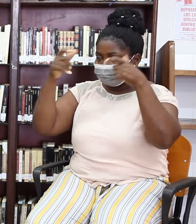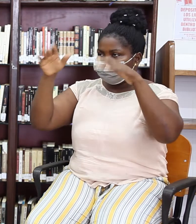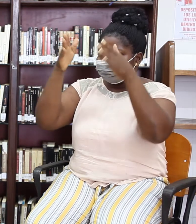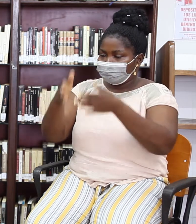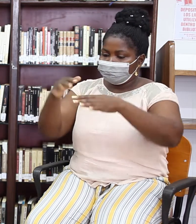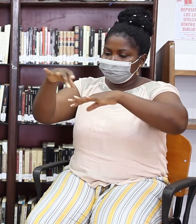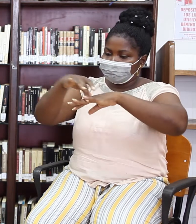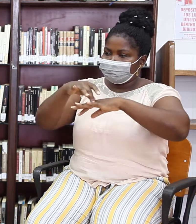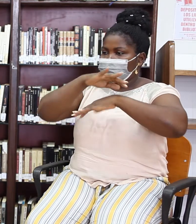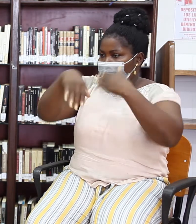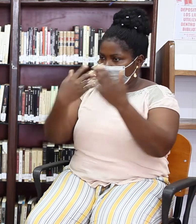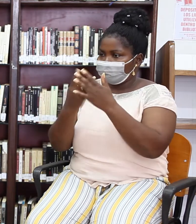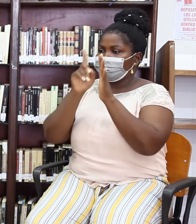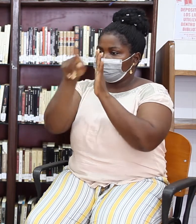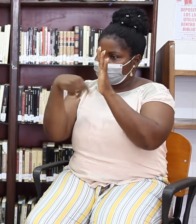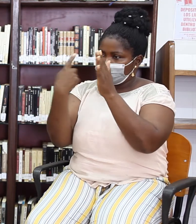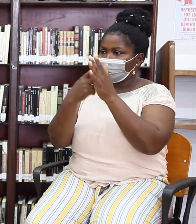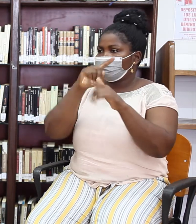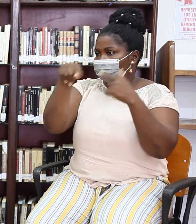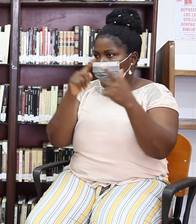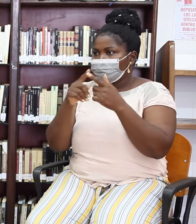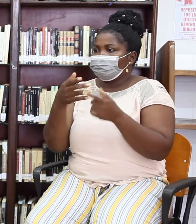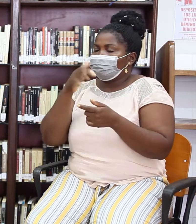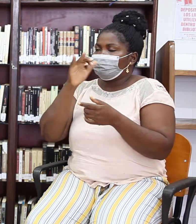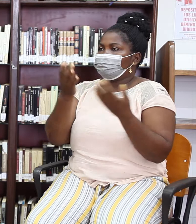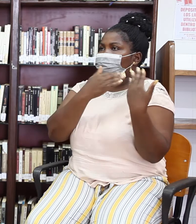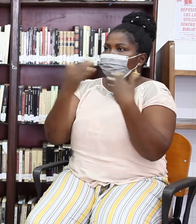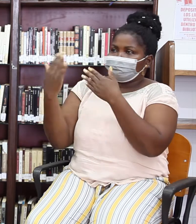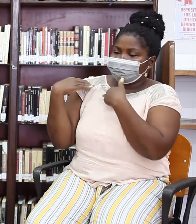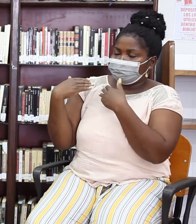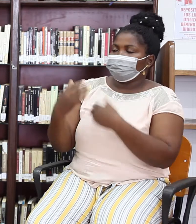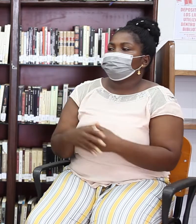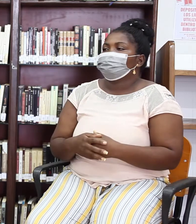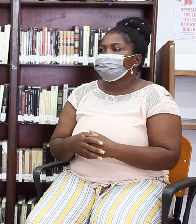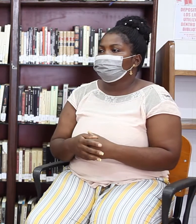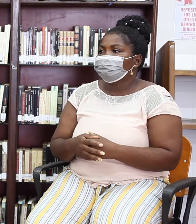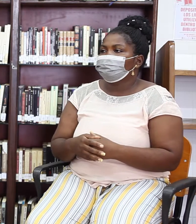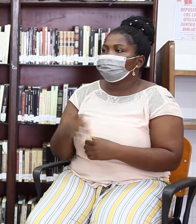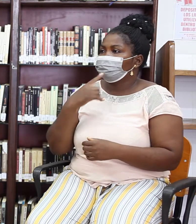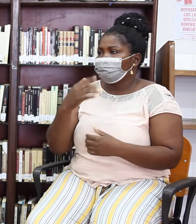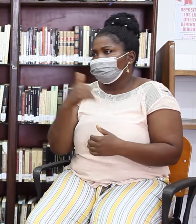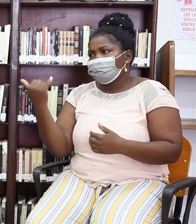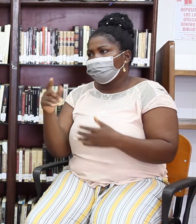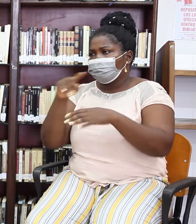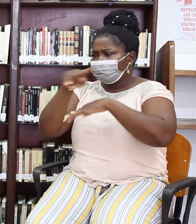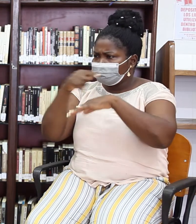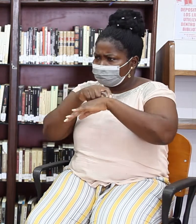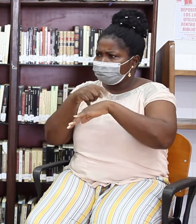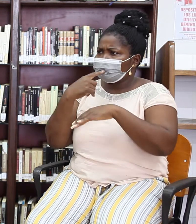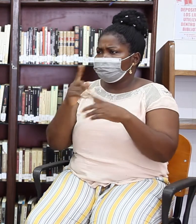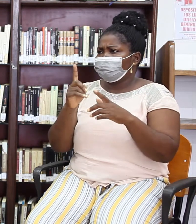anillo a todas horas, salvo cuando iba a tomar un baño ritual. En dichas ocasiones, el rey lo